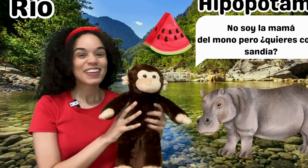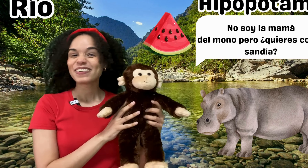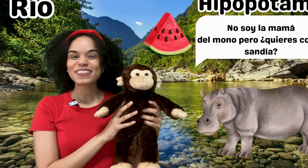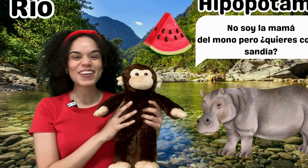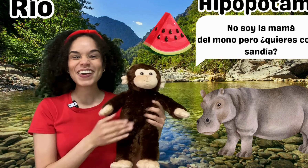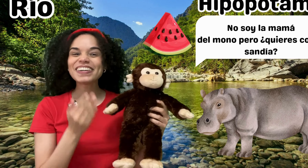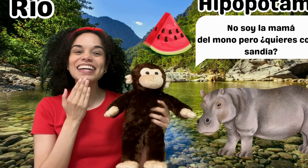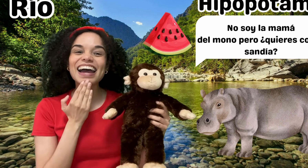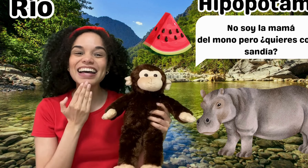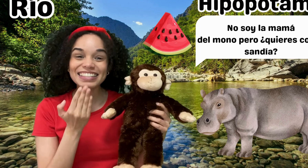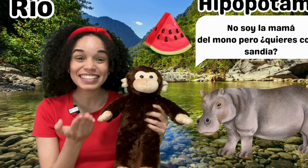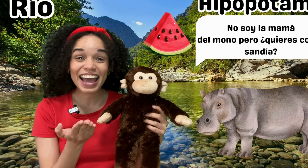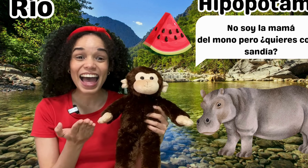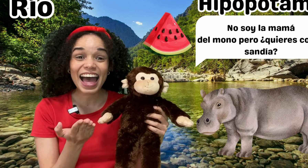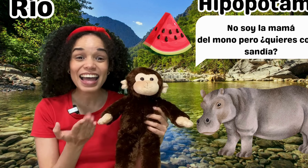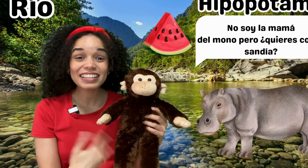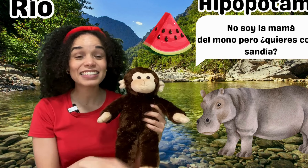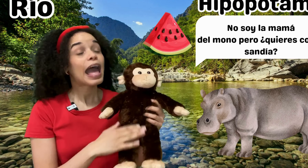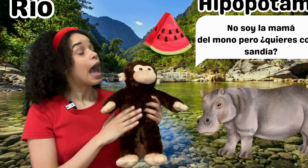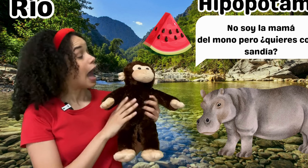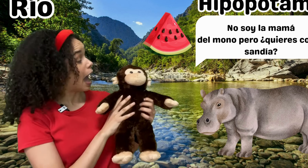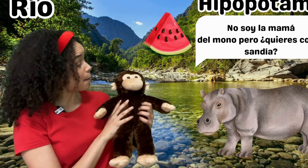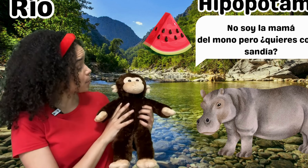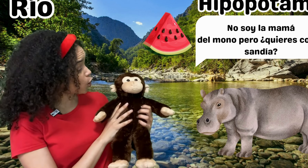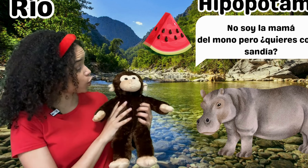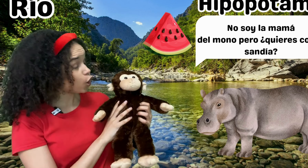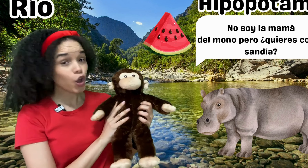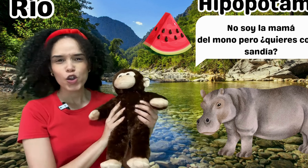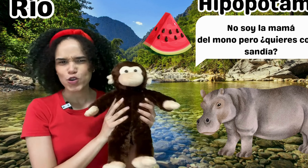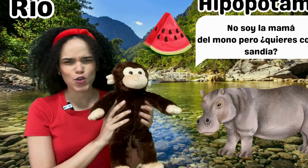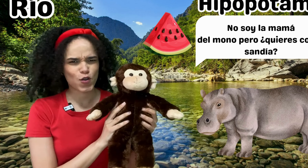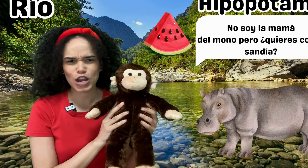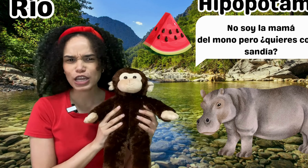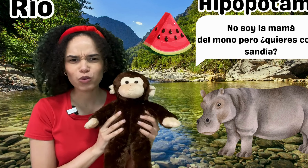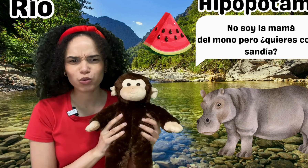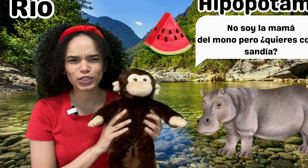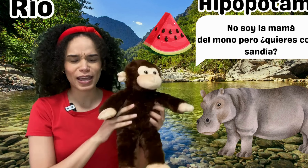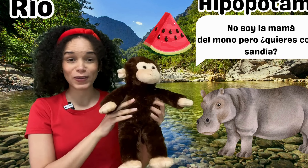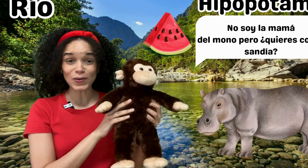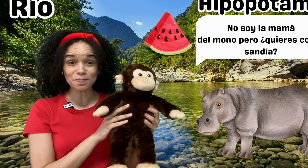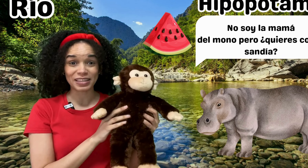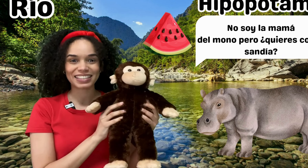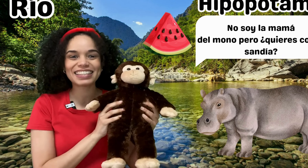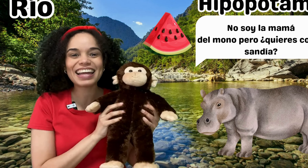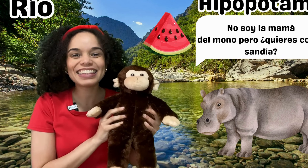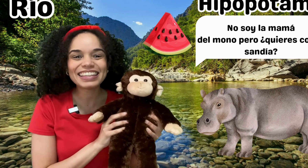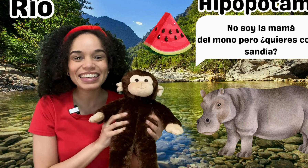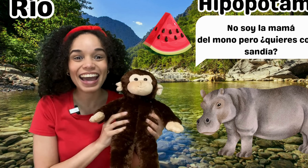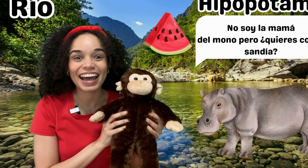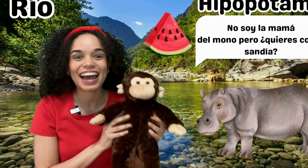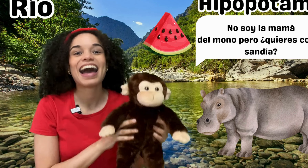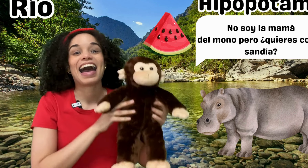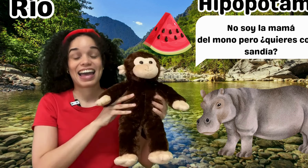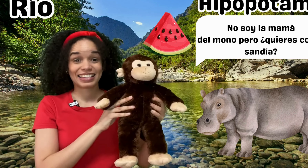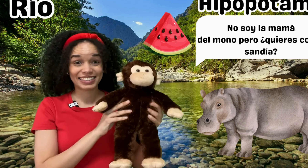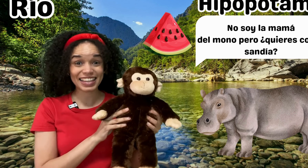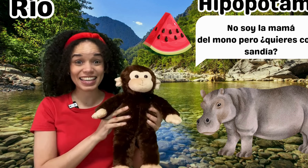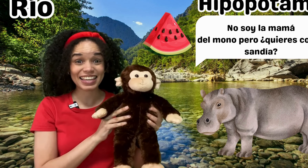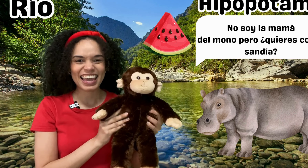No gracias a mono no le gusta comer sandía Así